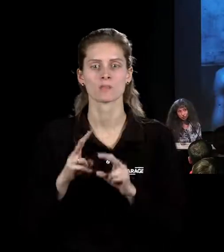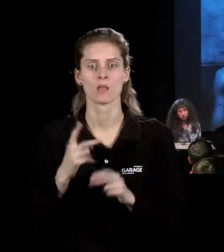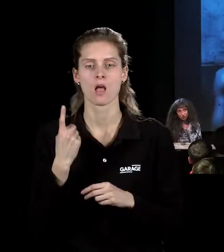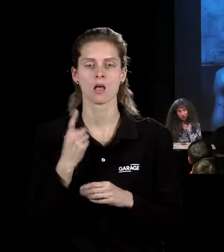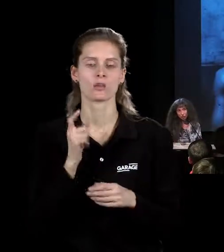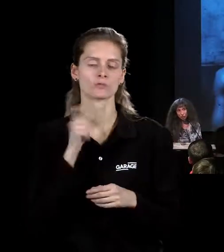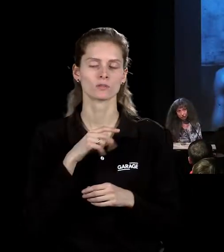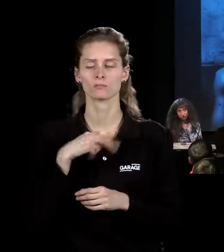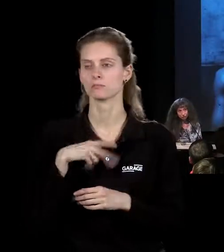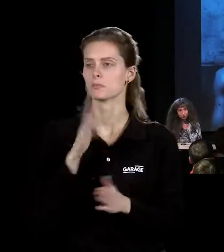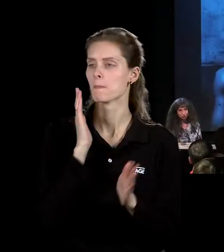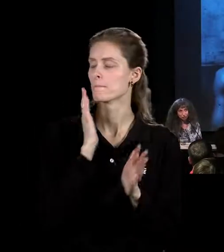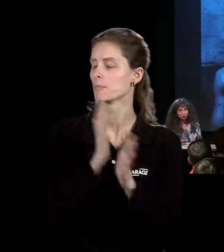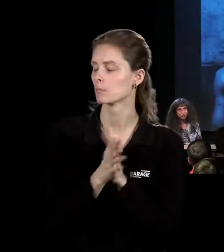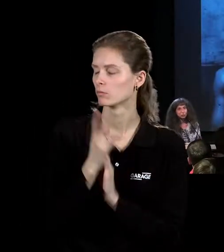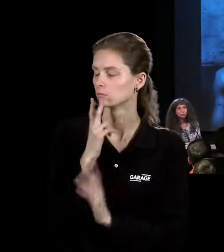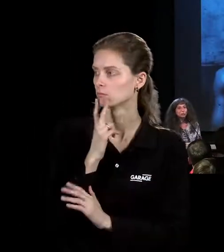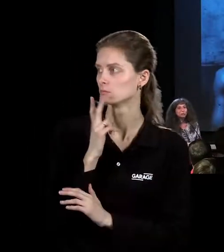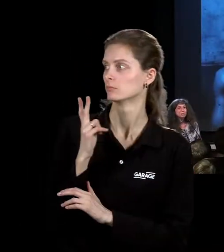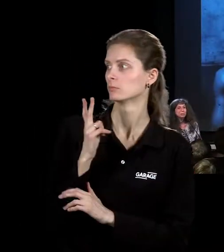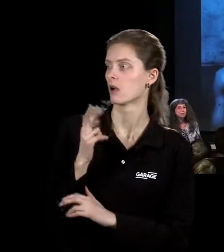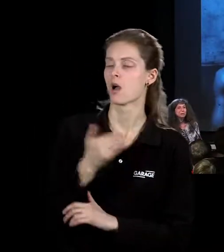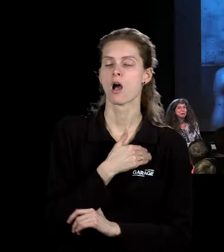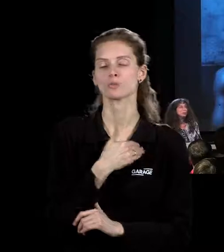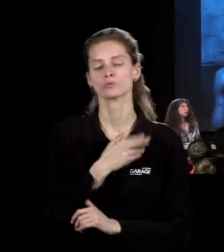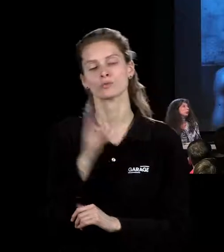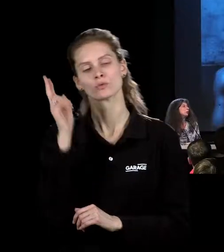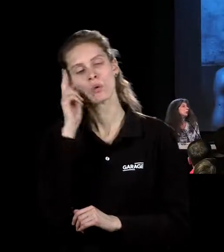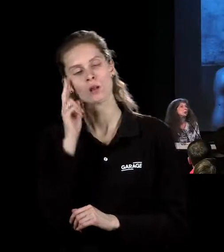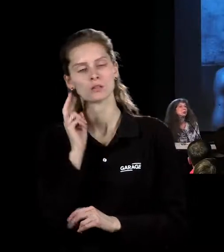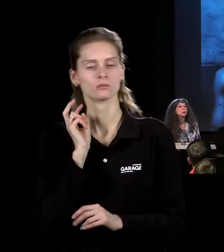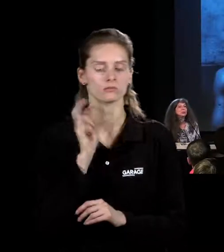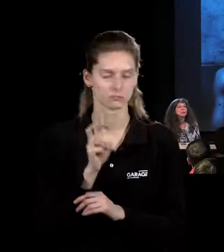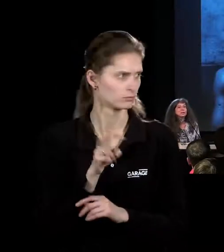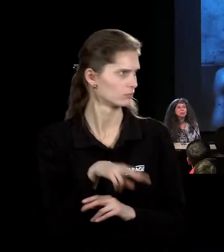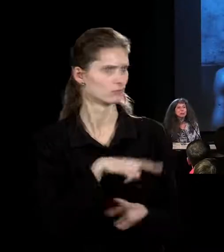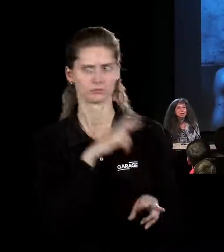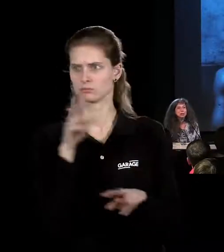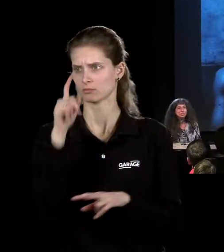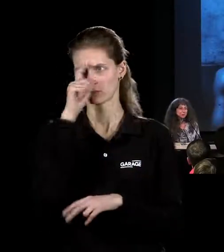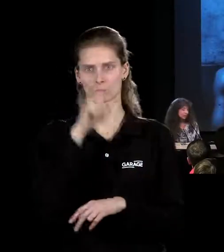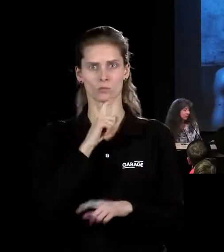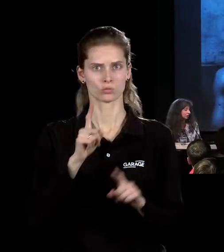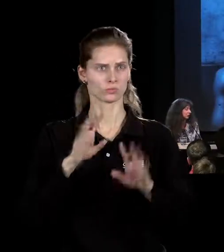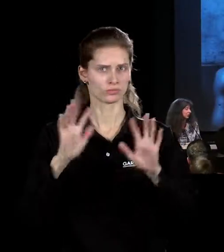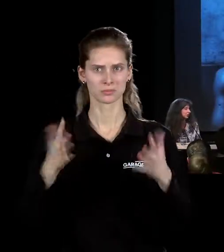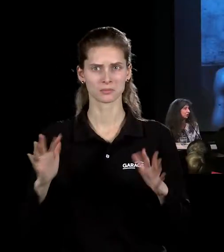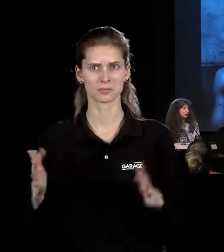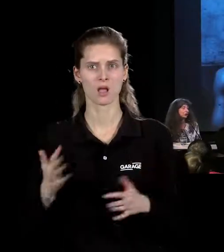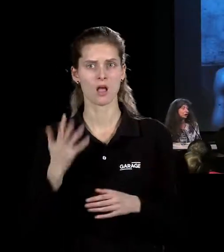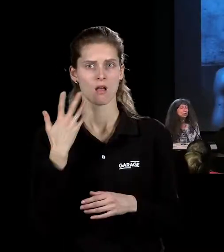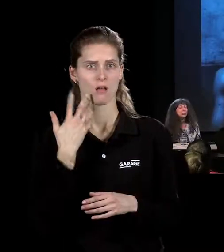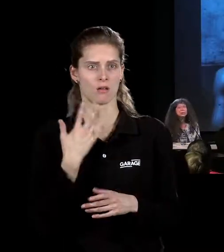прохожим, который захотел воспользоваться этими удобствами общественными, не понял, что там происходит, и когда ему